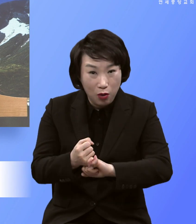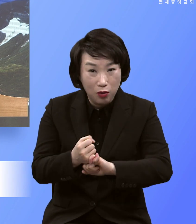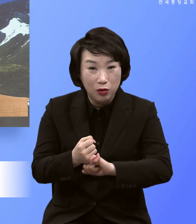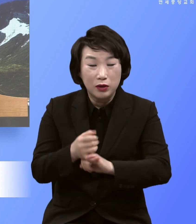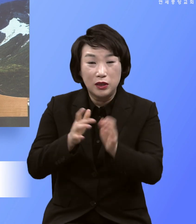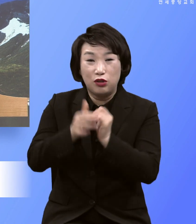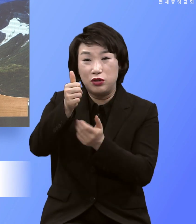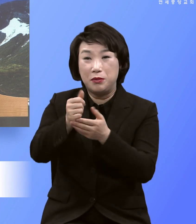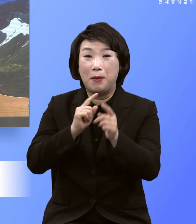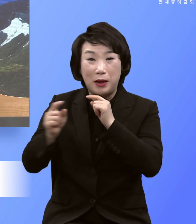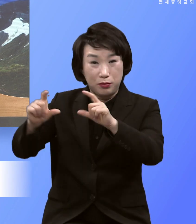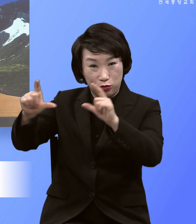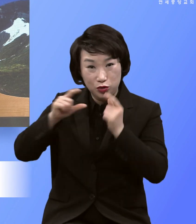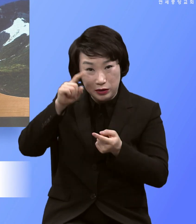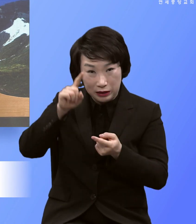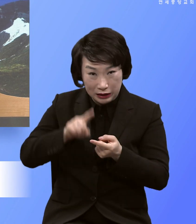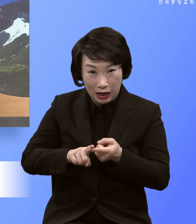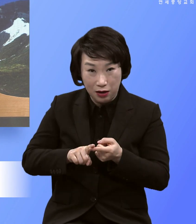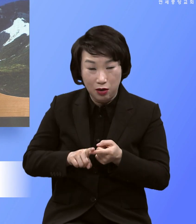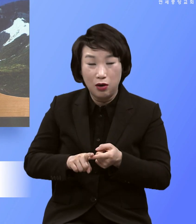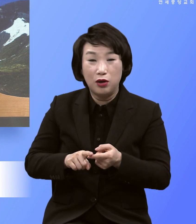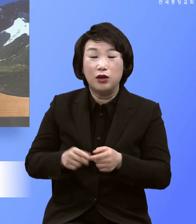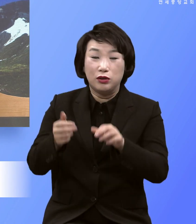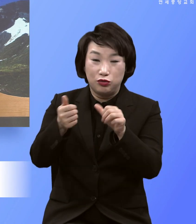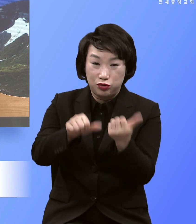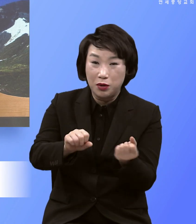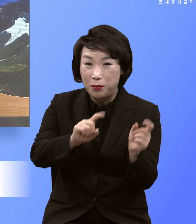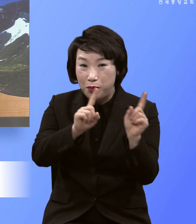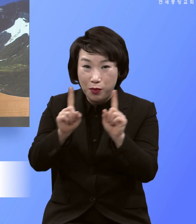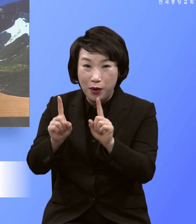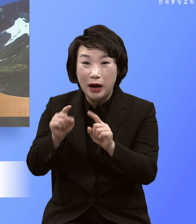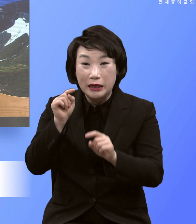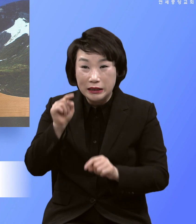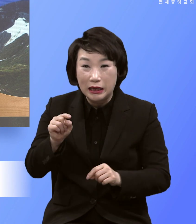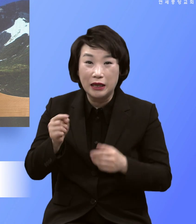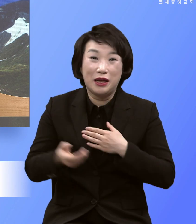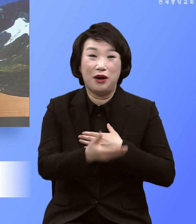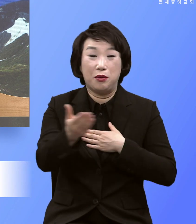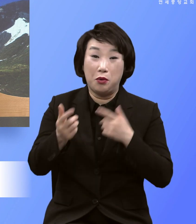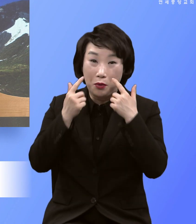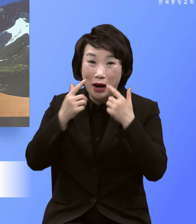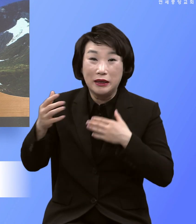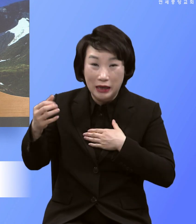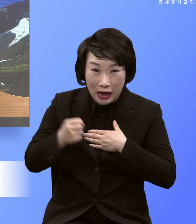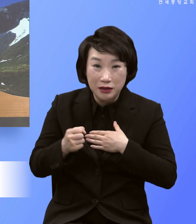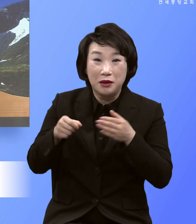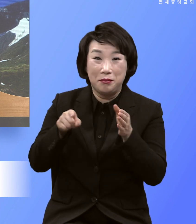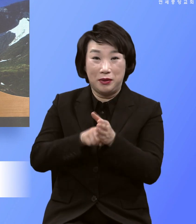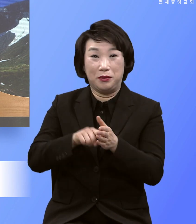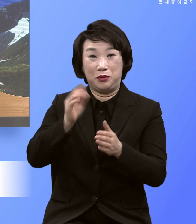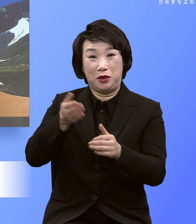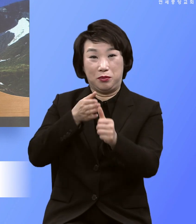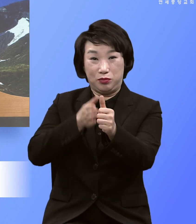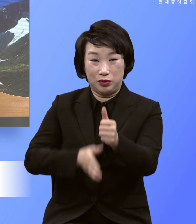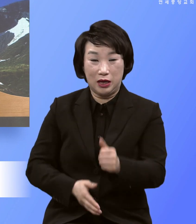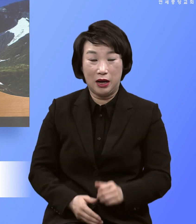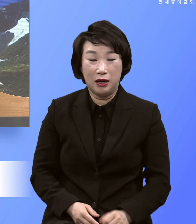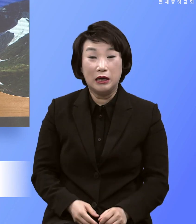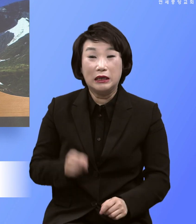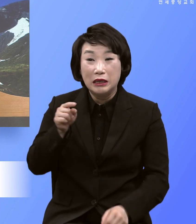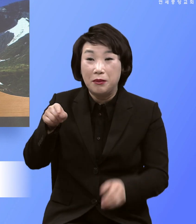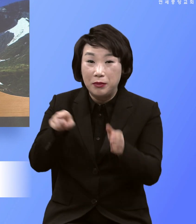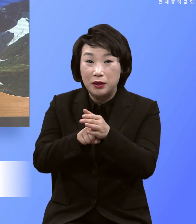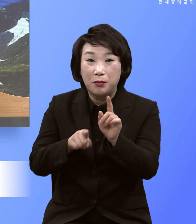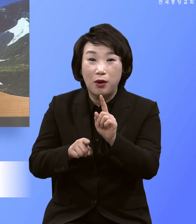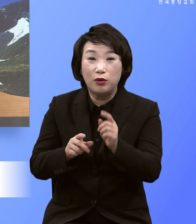그가 말씀하신 대로 죽으시고 부활하신 이것이 여러분에게 확실히 믿음이 되어야 하는데 이